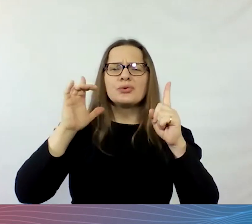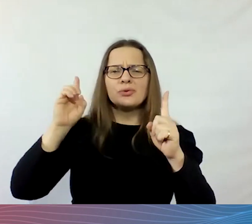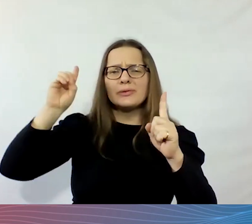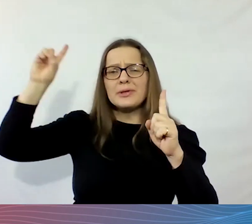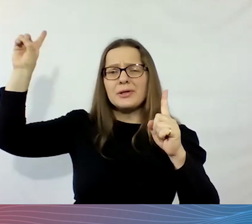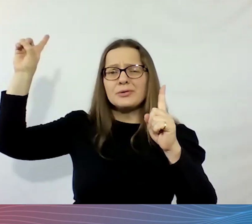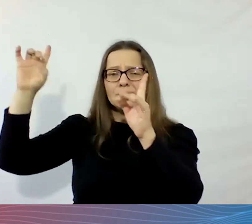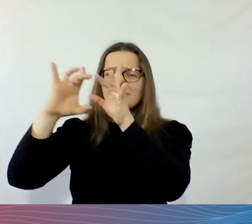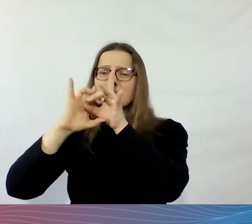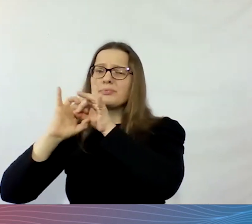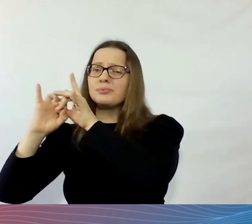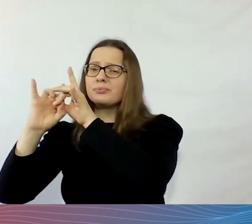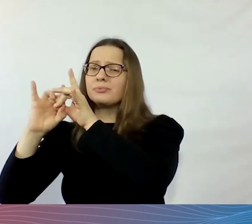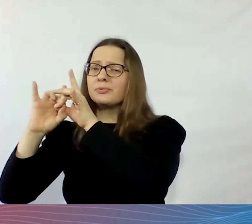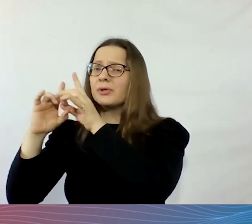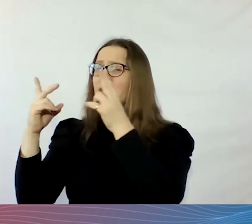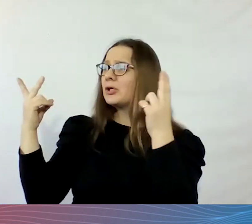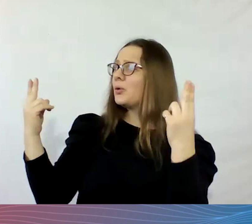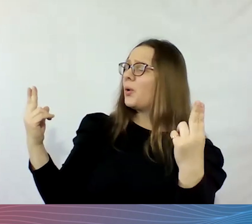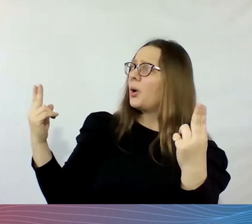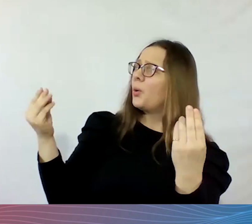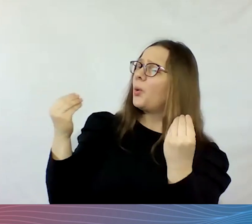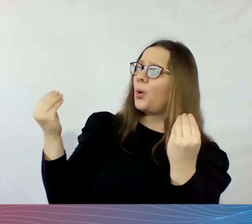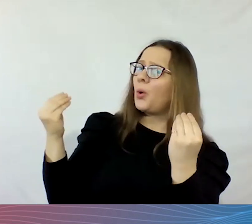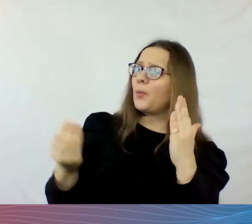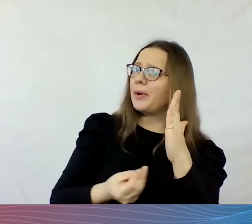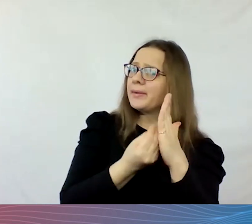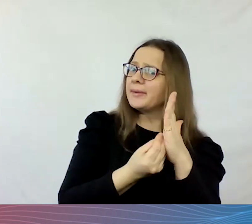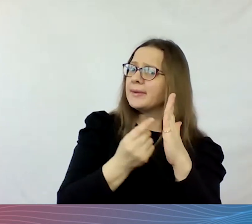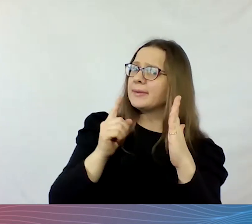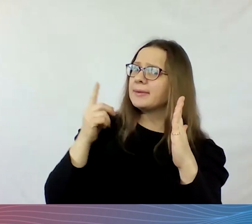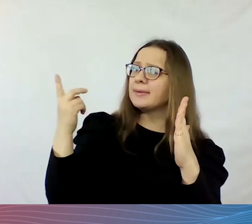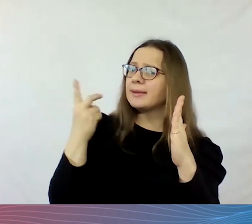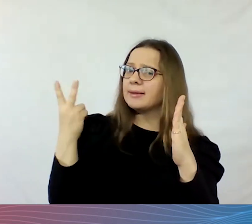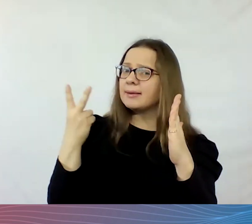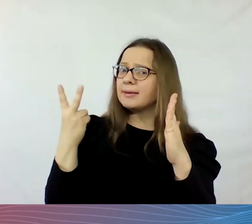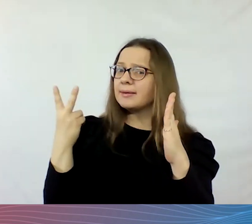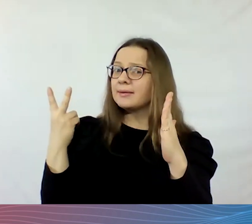toma posse de nós como sua herança, e nós tomamos posse de Deus